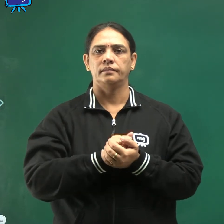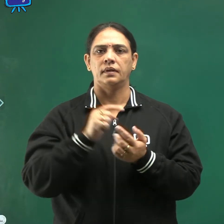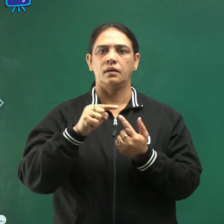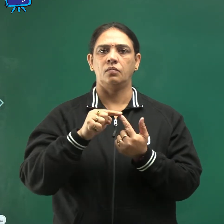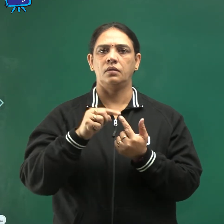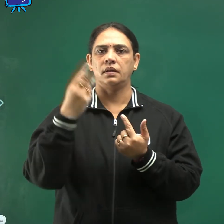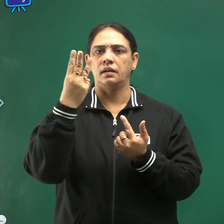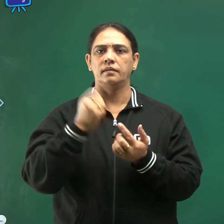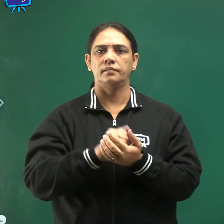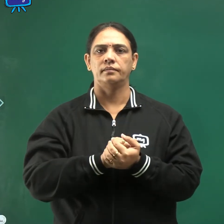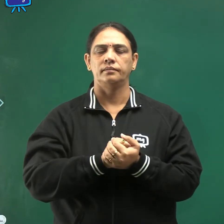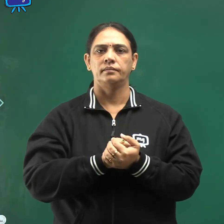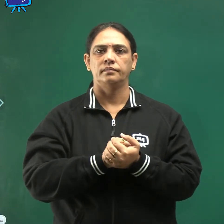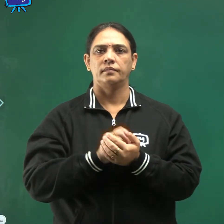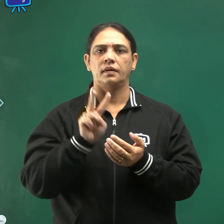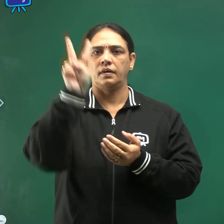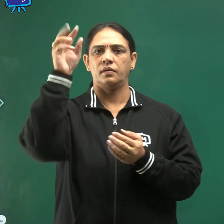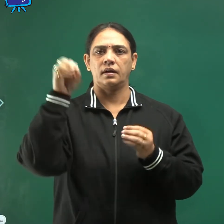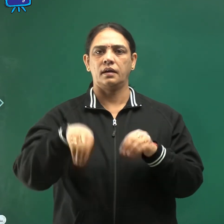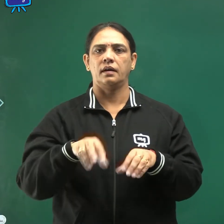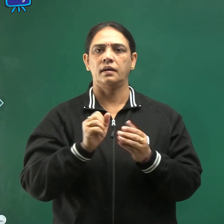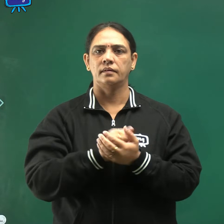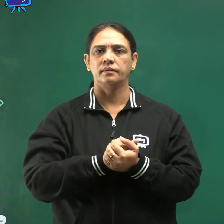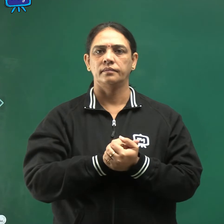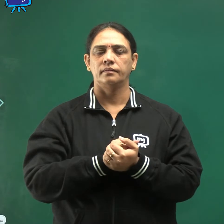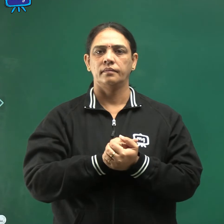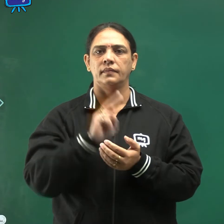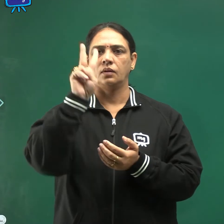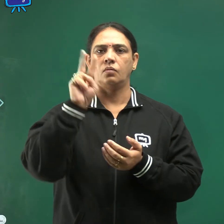2/√3 मान रखेंगे